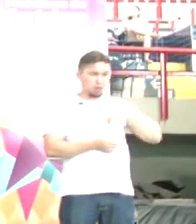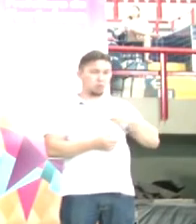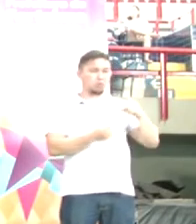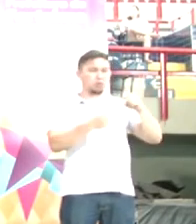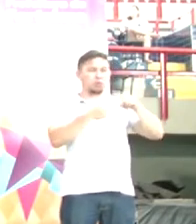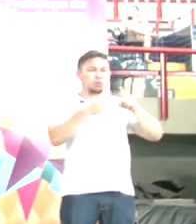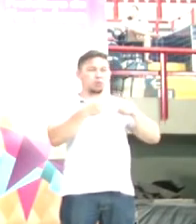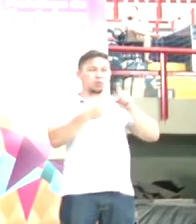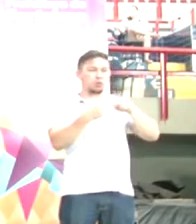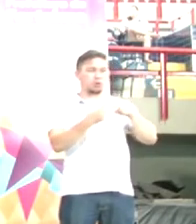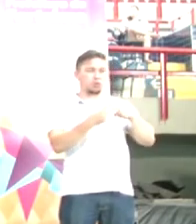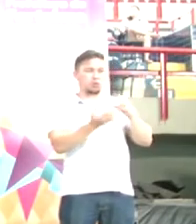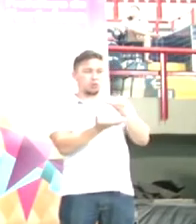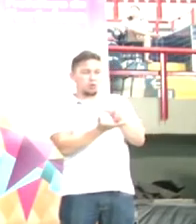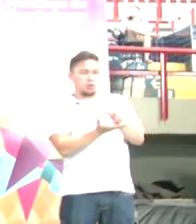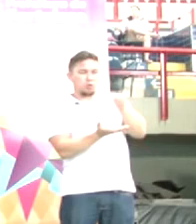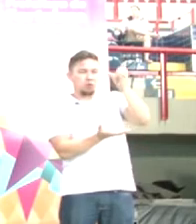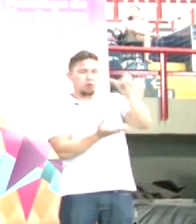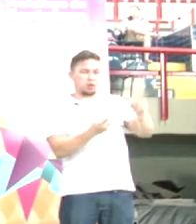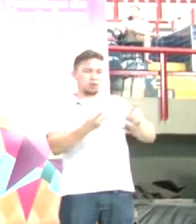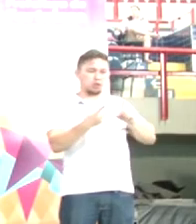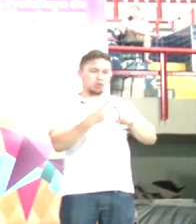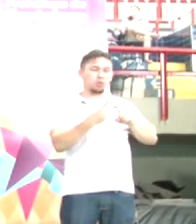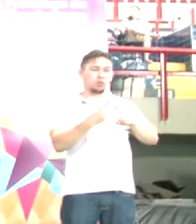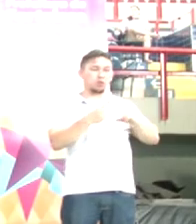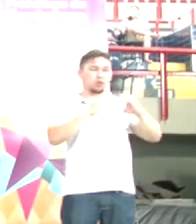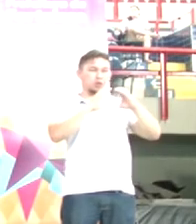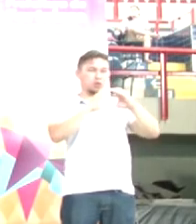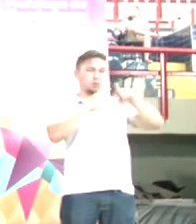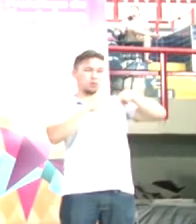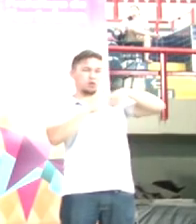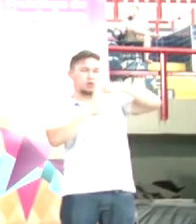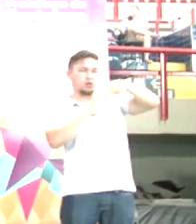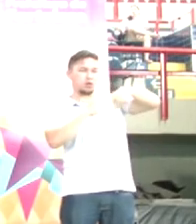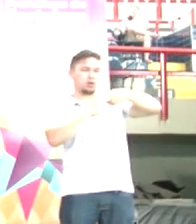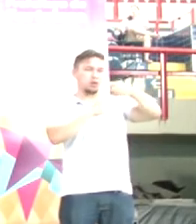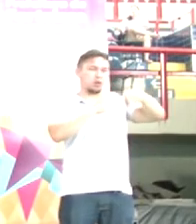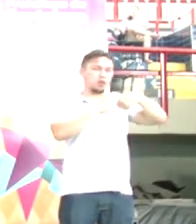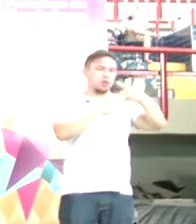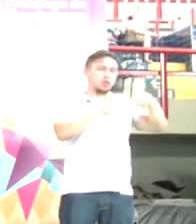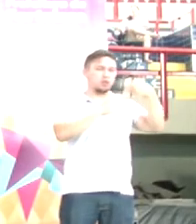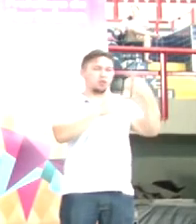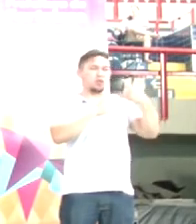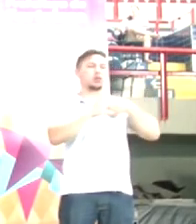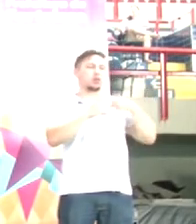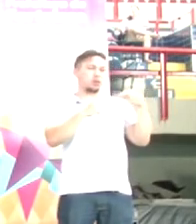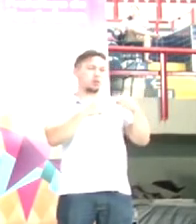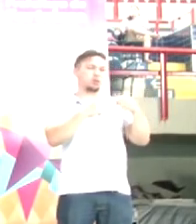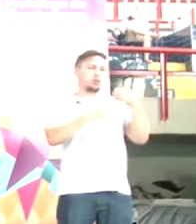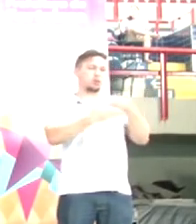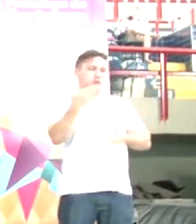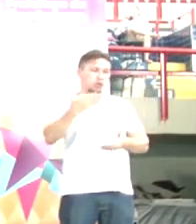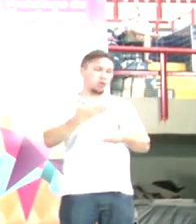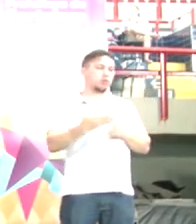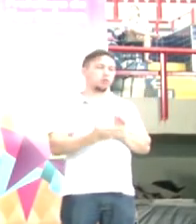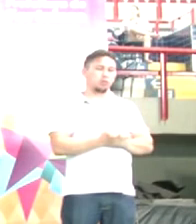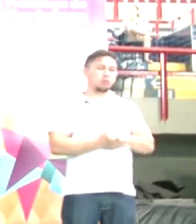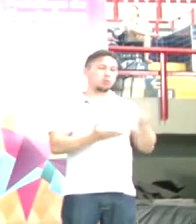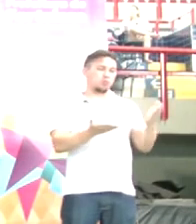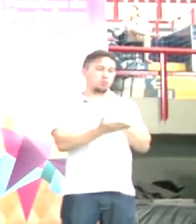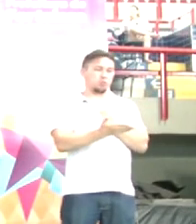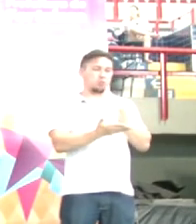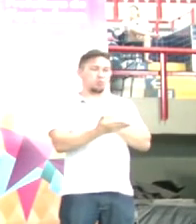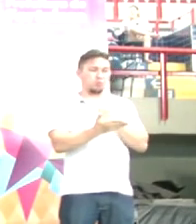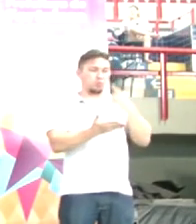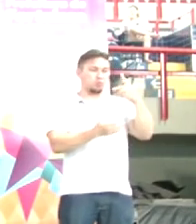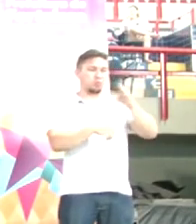esfera, tá legal? Esses dois, cilindro e esfera, são muito comuns de cair na prova. Então localize aí na